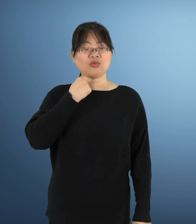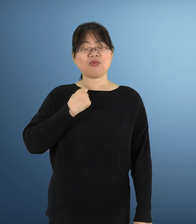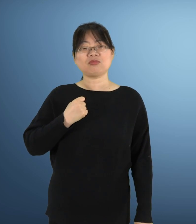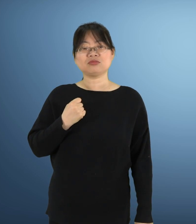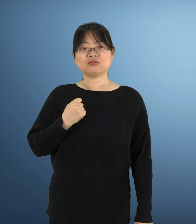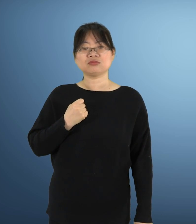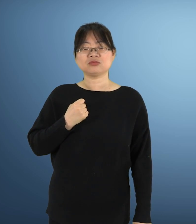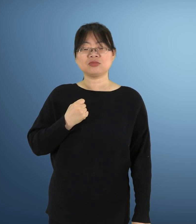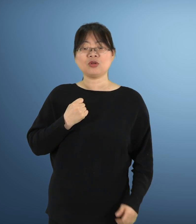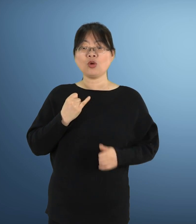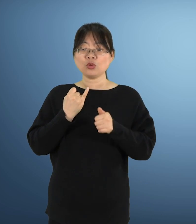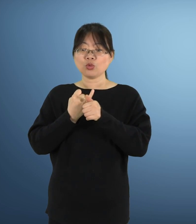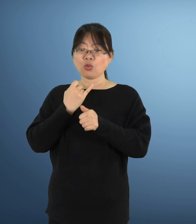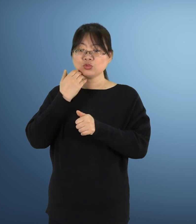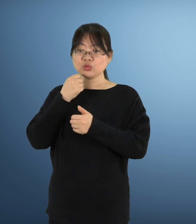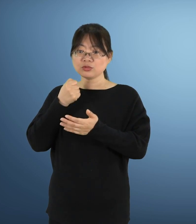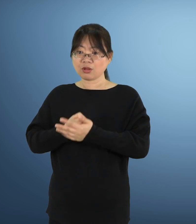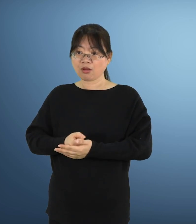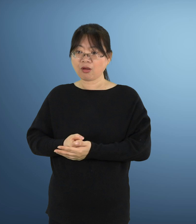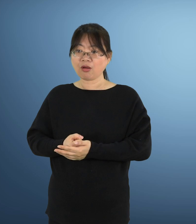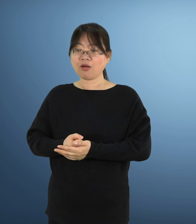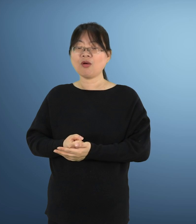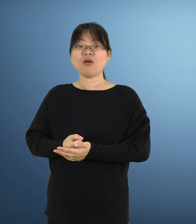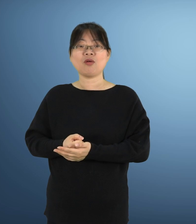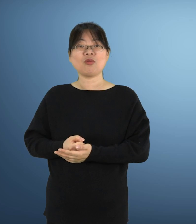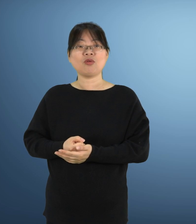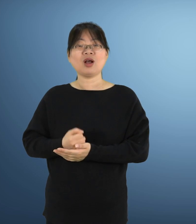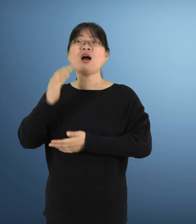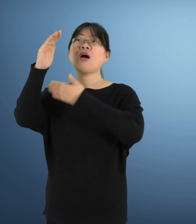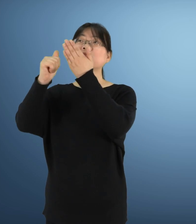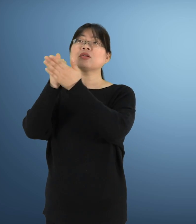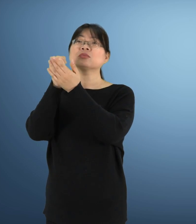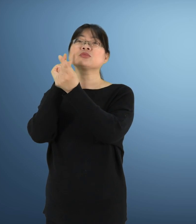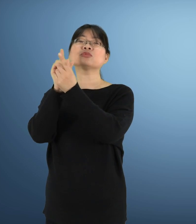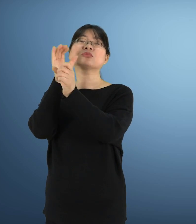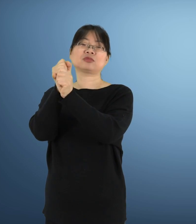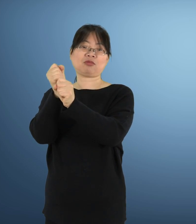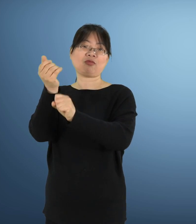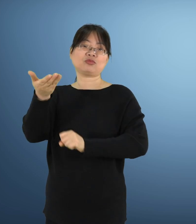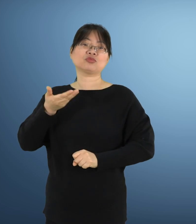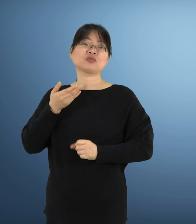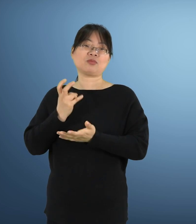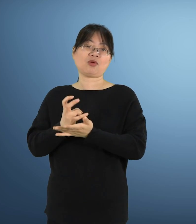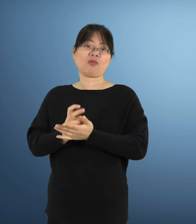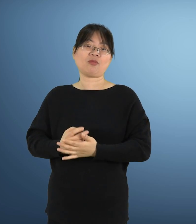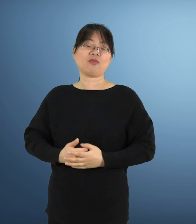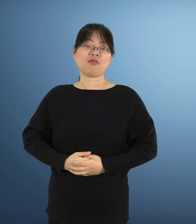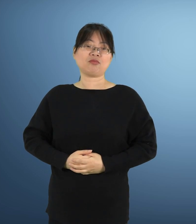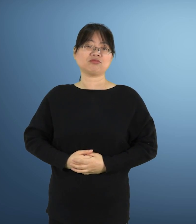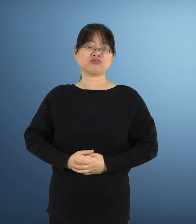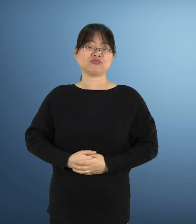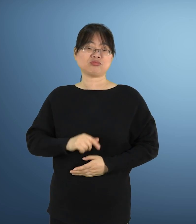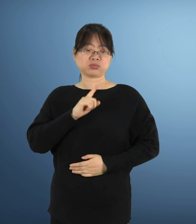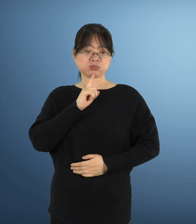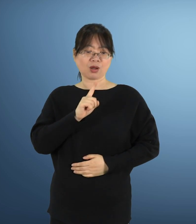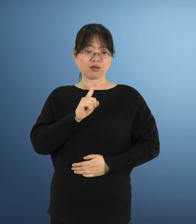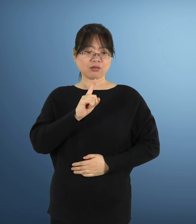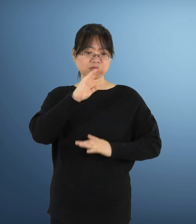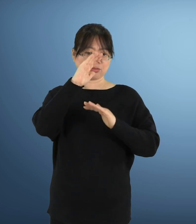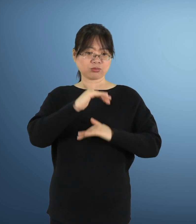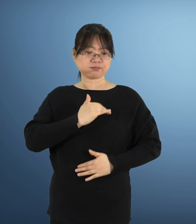그리고 결혼은 누가 제정한 법입니까? 하나님이 제정한 법이에요. 그럼 이게 도대체 무슨